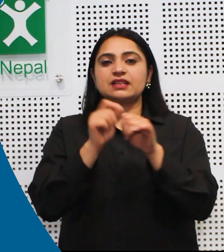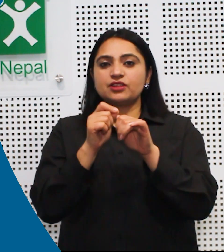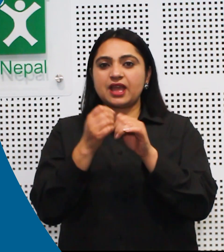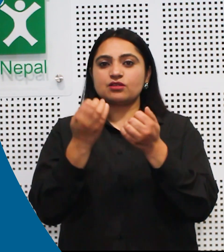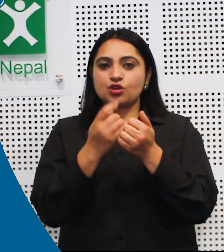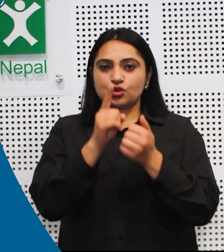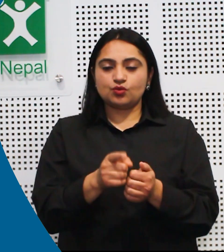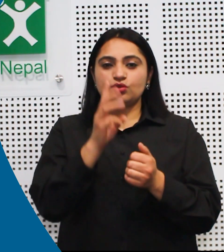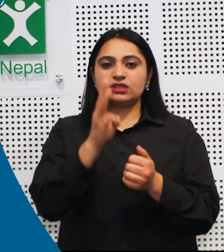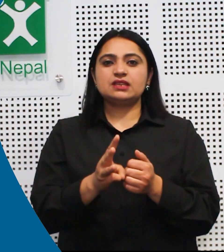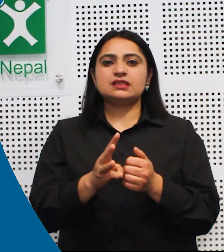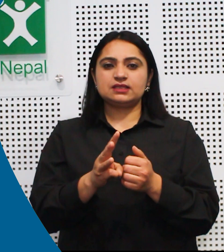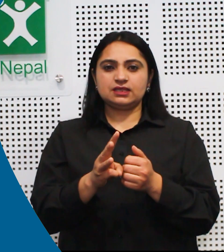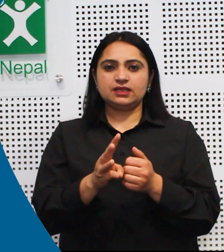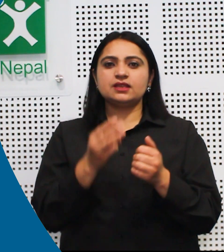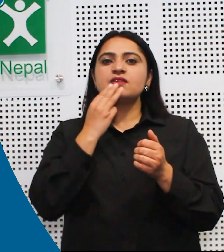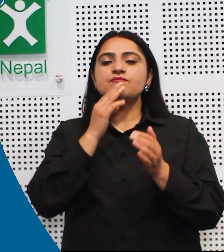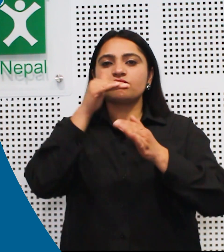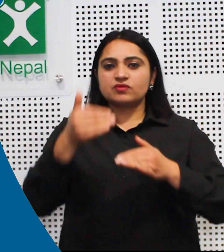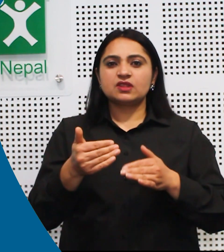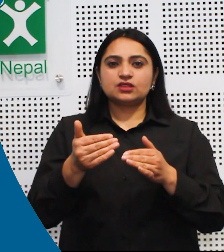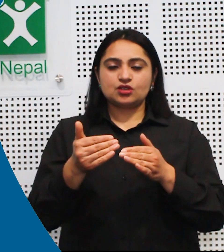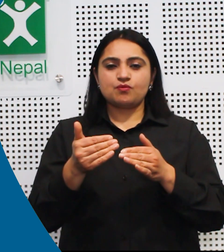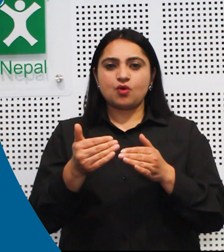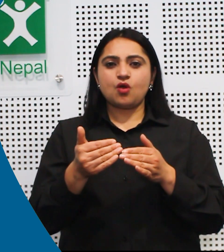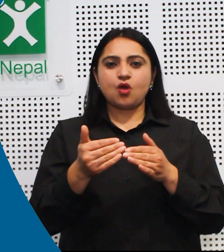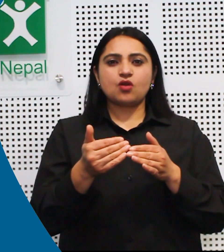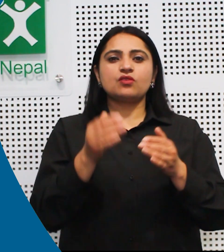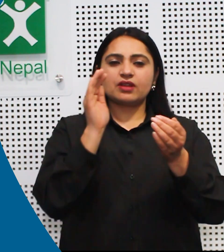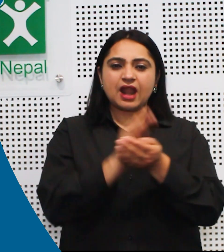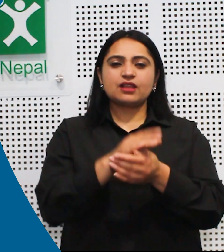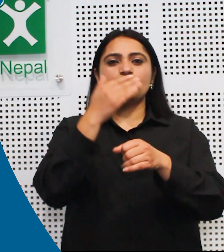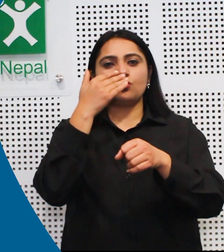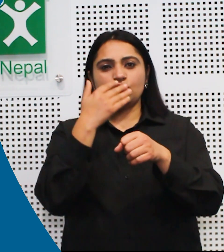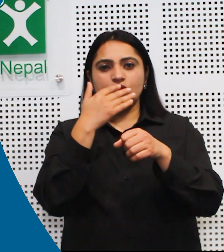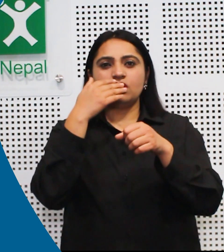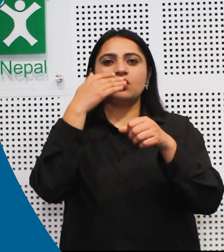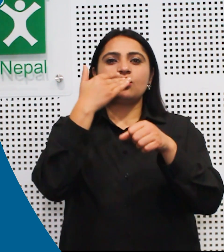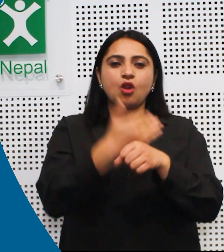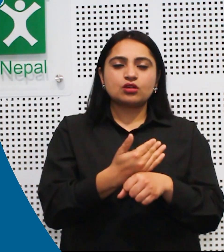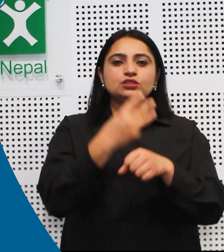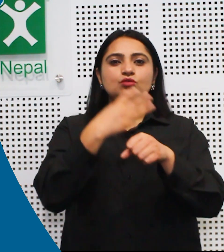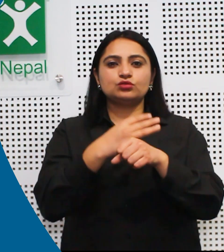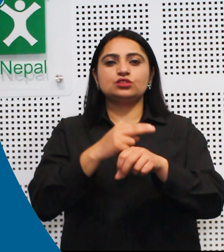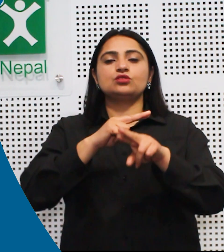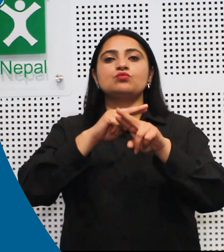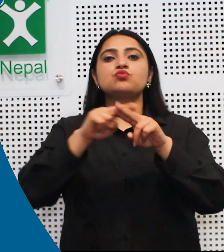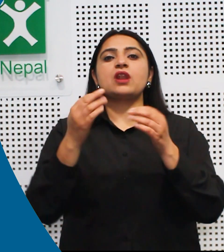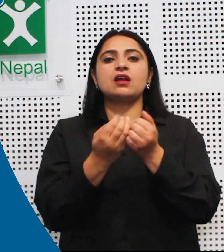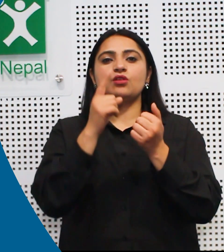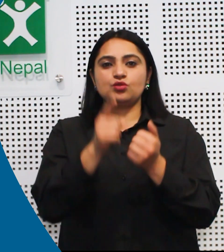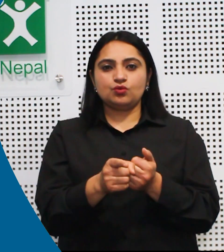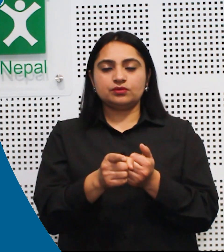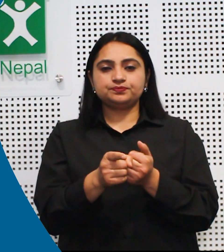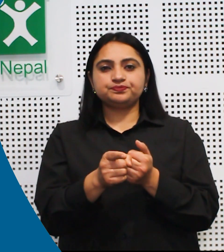त्यसले चाहिँ आवधिक योजनाले लिएका लक्ष्य उद्देश्य रणनीतिहरू हासिल गर्ने हो होइन। अनि स्थानीय तहले बनाएका आवधिक योजनाले लिएका लक्ष्य